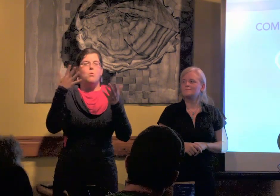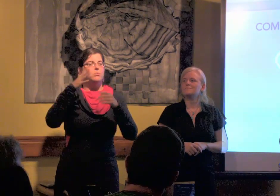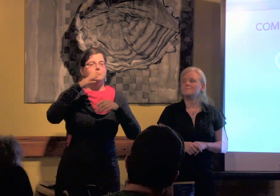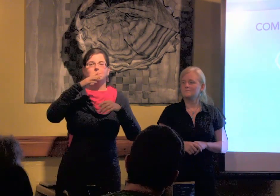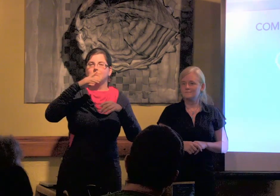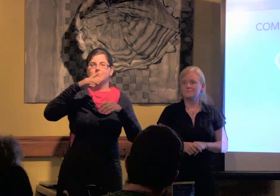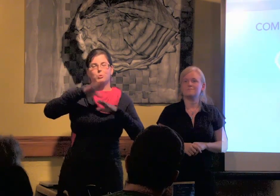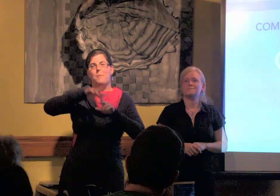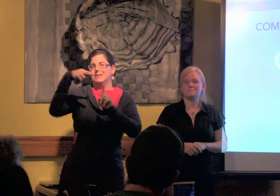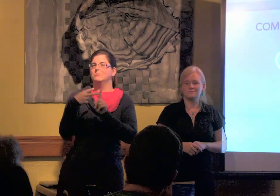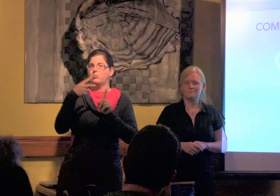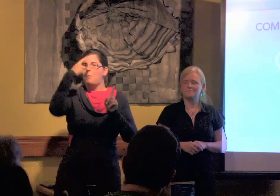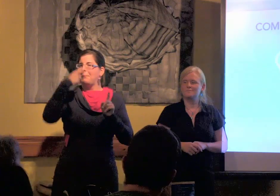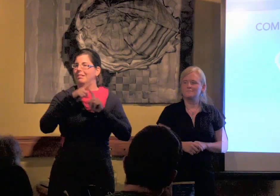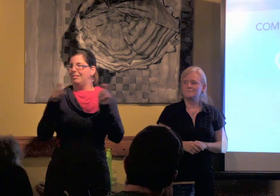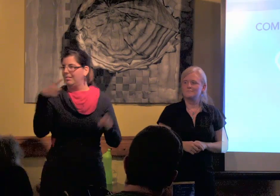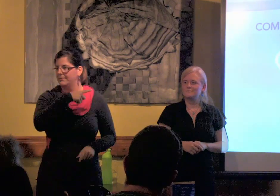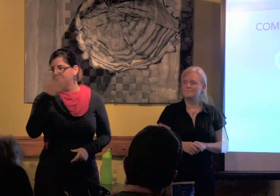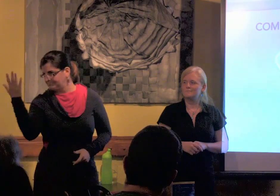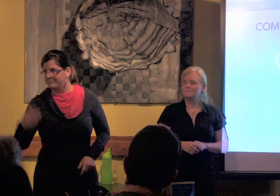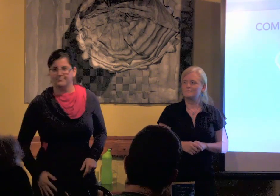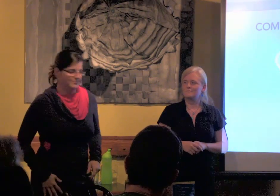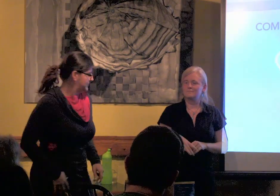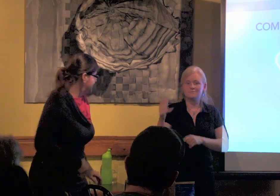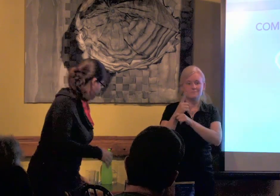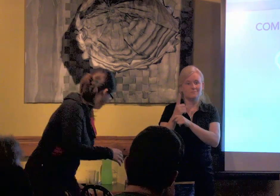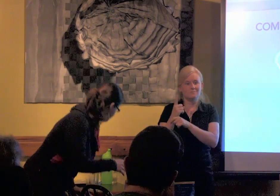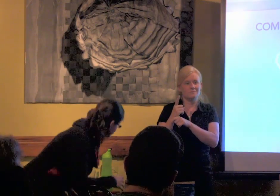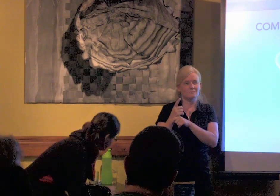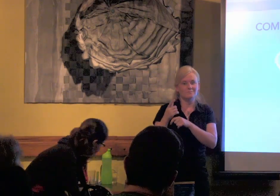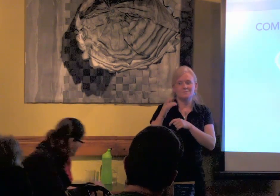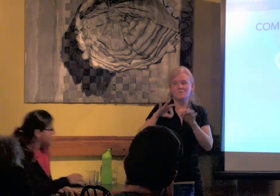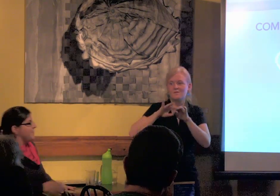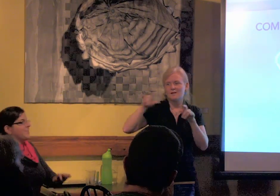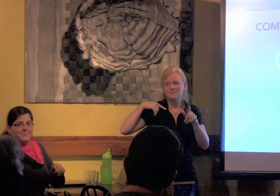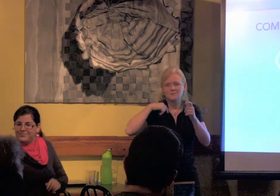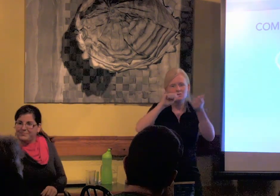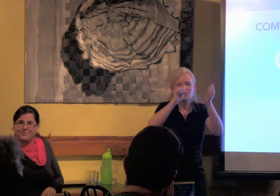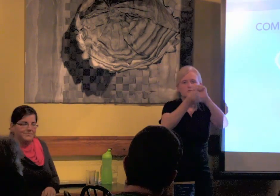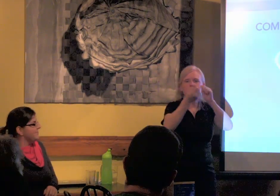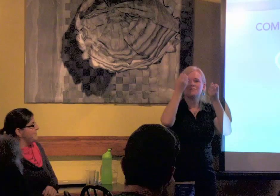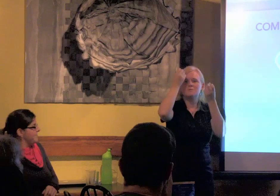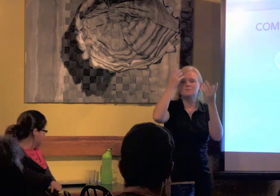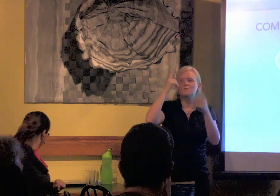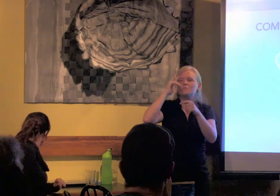les personnes entendantes. Alors, ce qui circule va influencer les mythes et les perceptions des personnes.